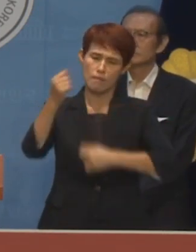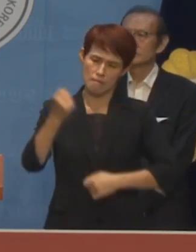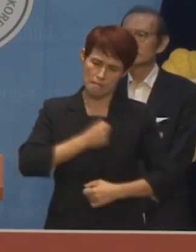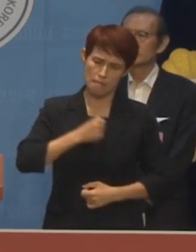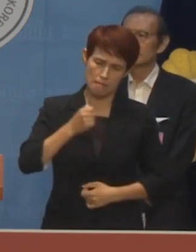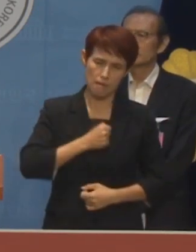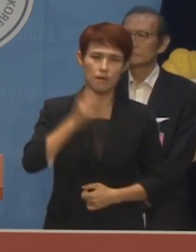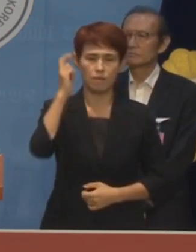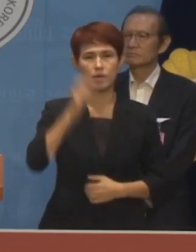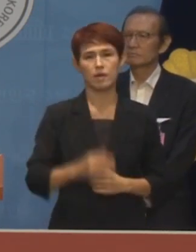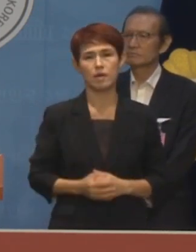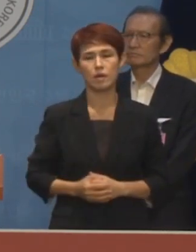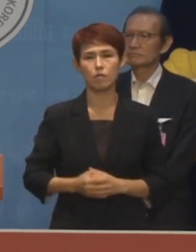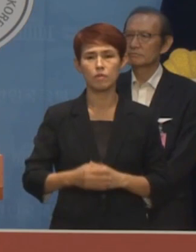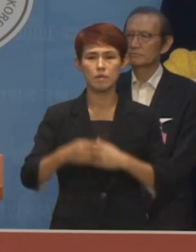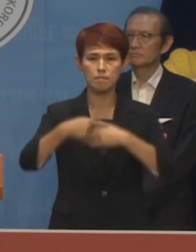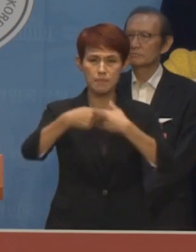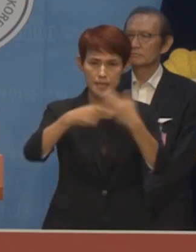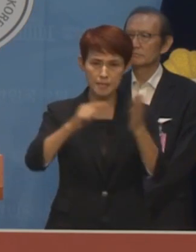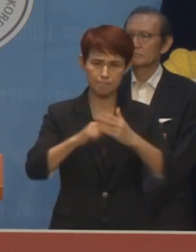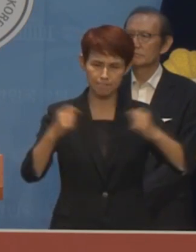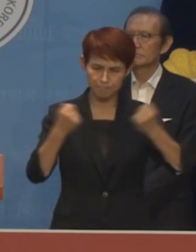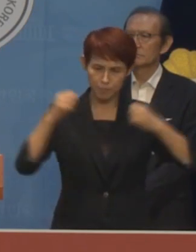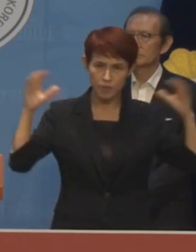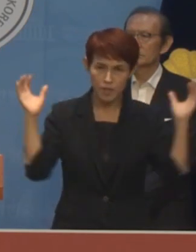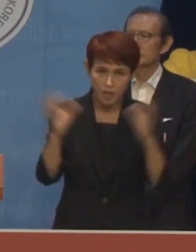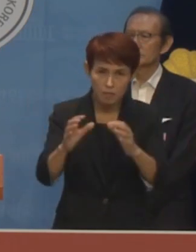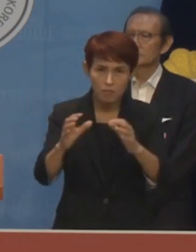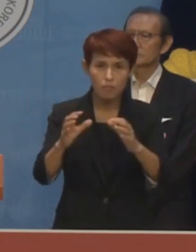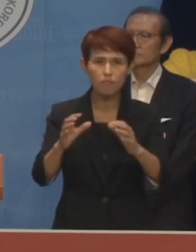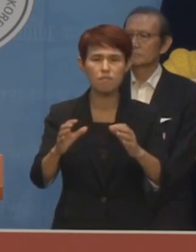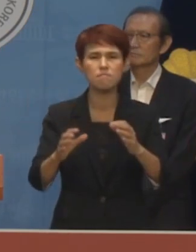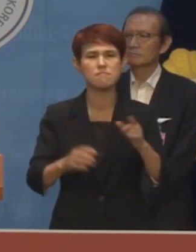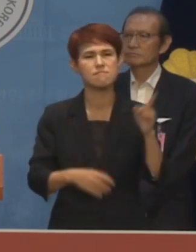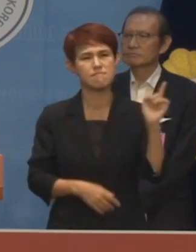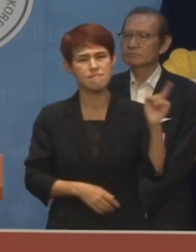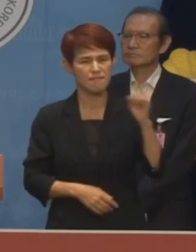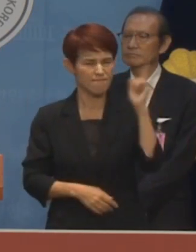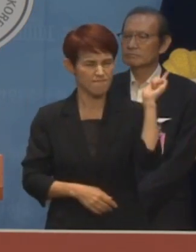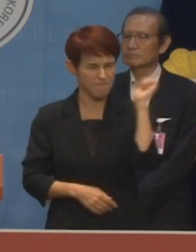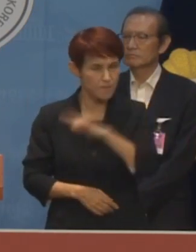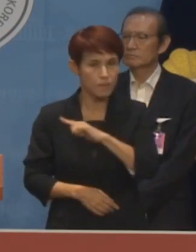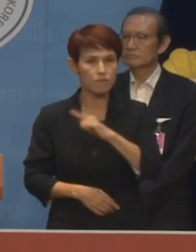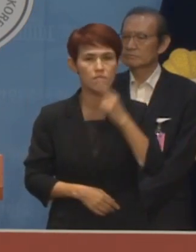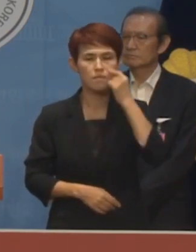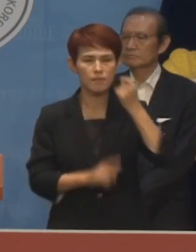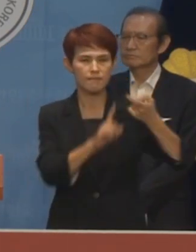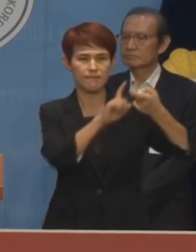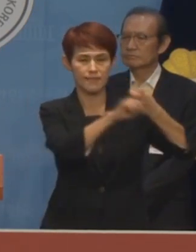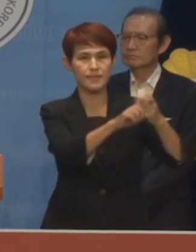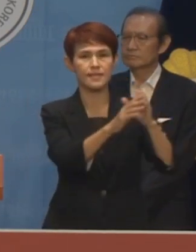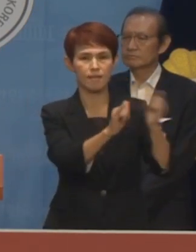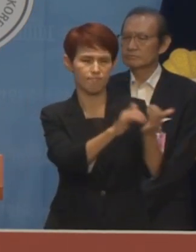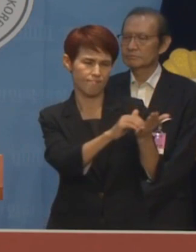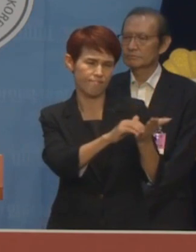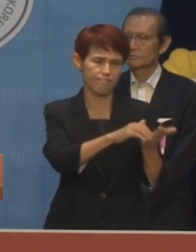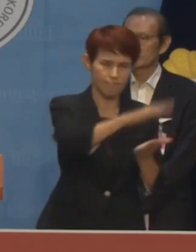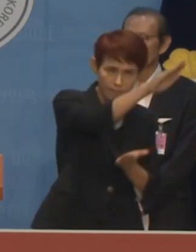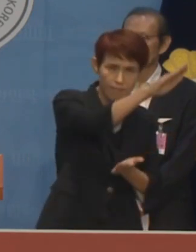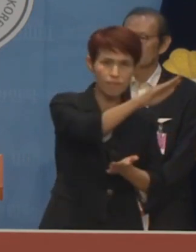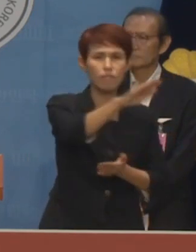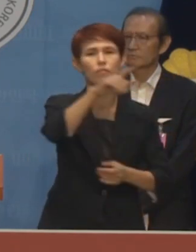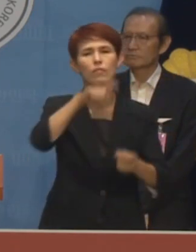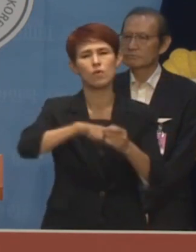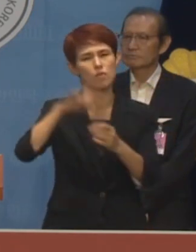혼연일치, 대동단결하여 권력에 붙어 기생하는 세균과 같은 친일 분자들을 퇴치하는 데